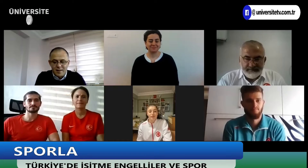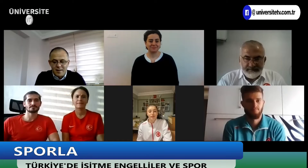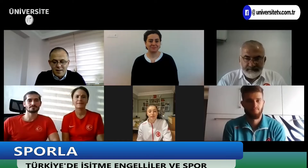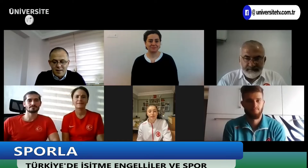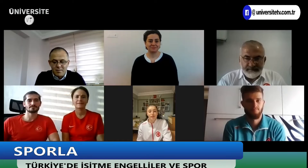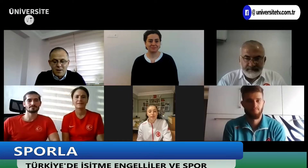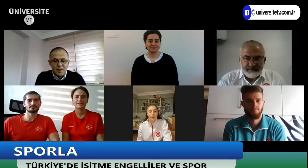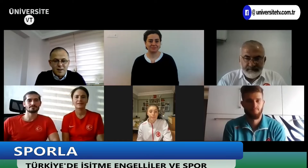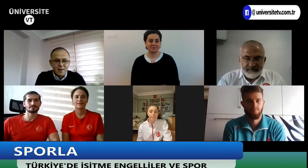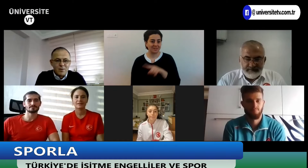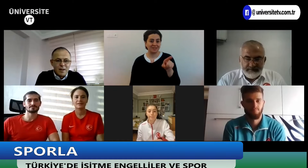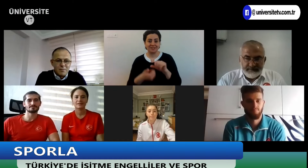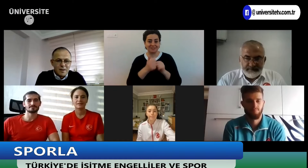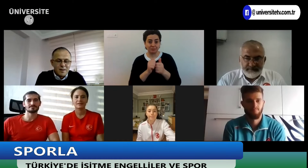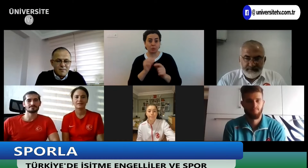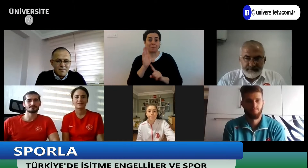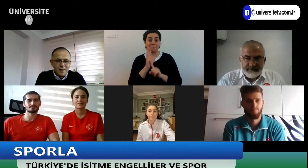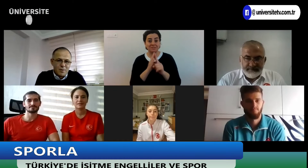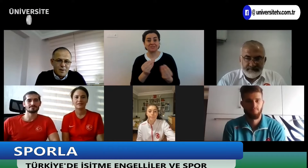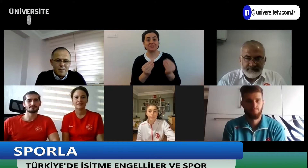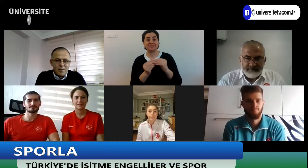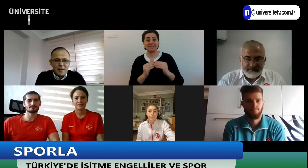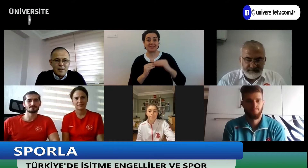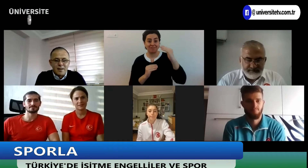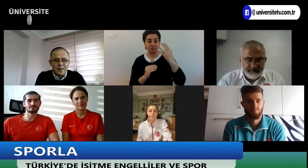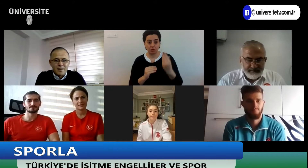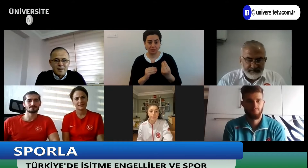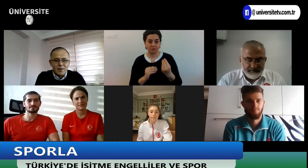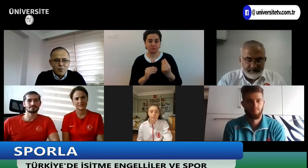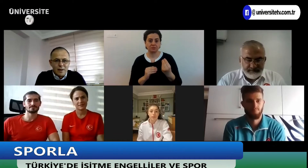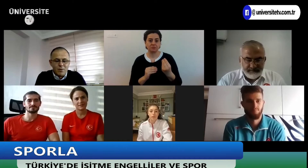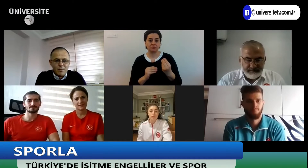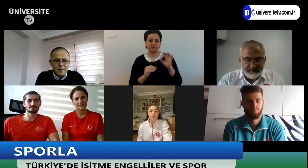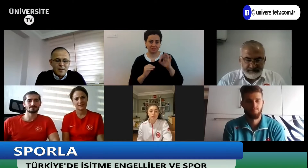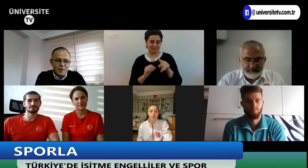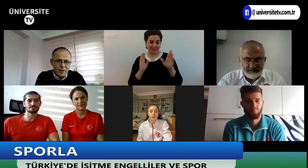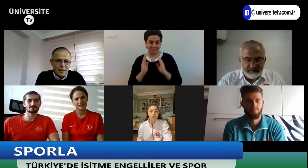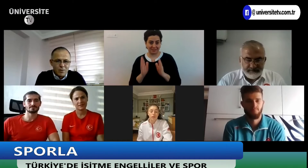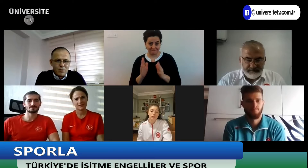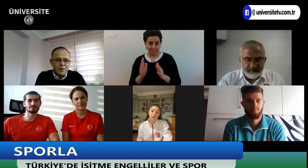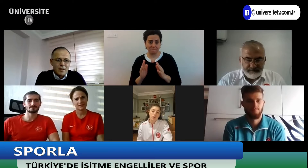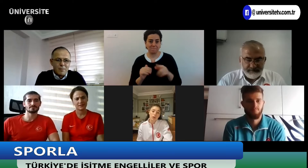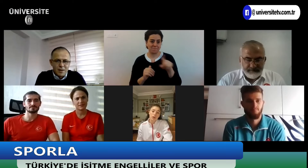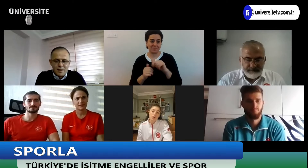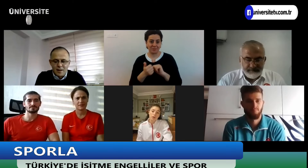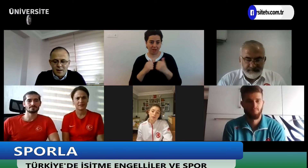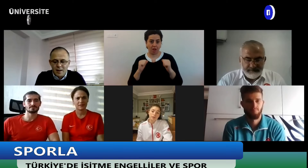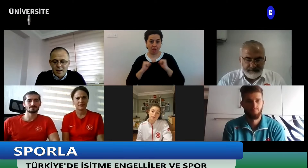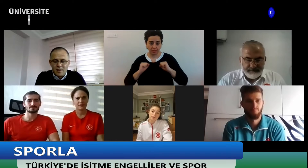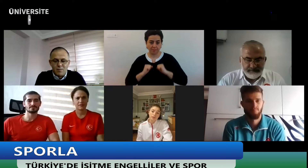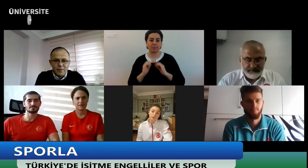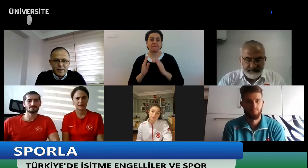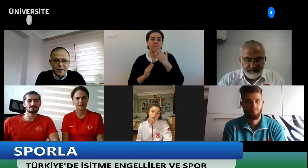Spordaki başarınızı yükseltmek için sporun en temel özelliği zaten sürekli olması. Süreklilik olursa başarı